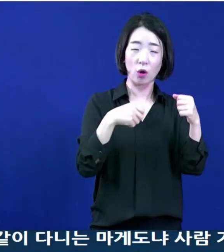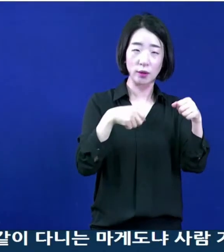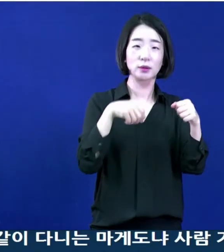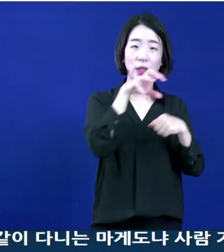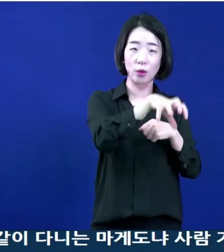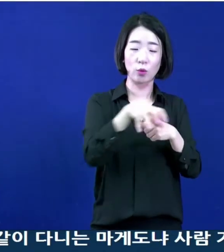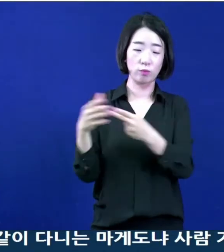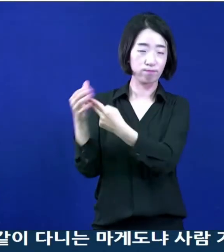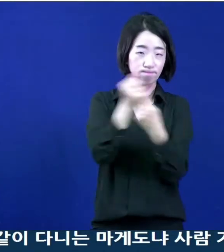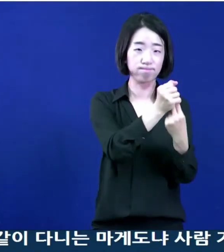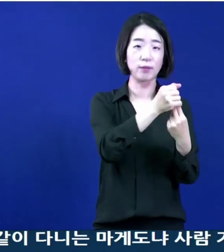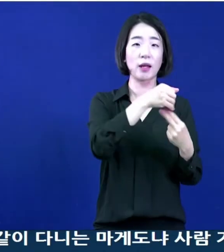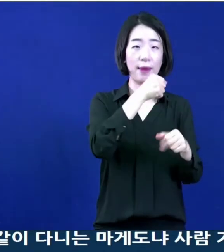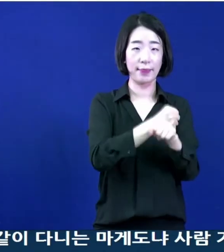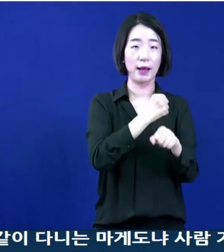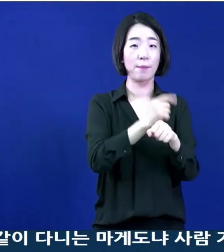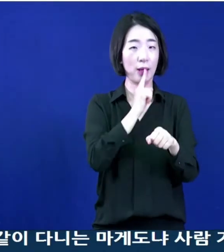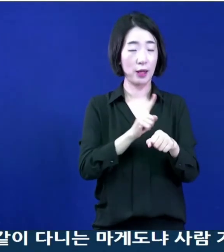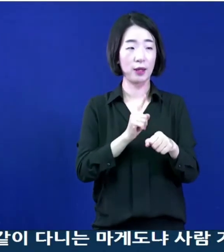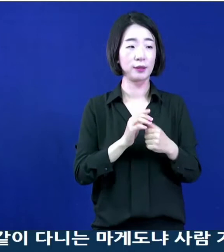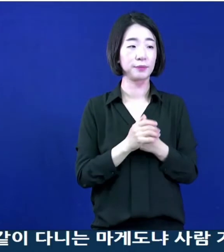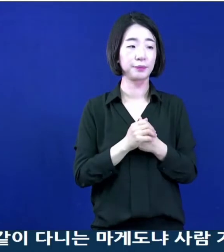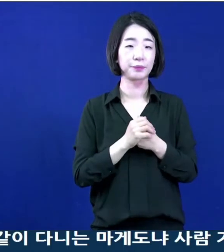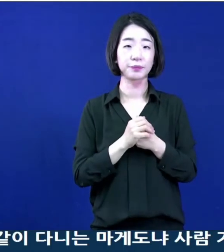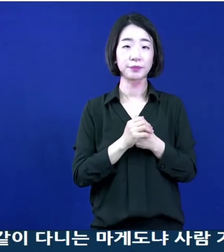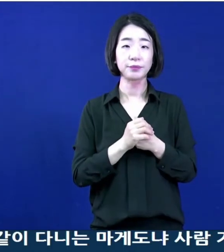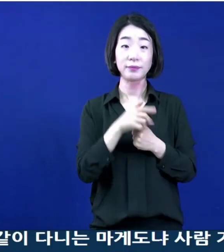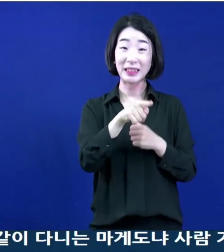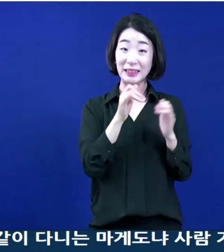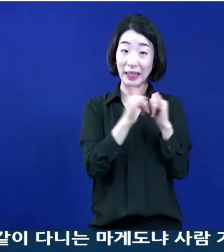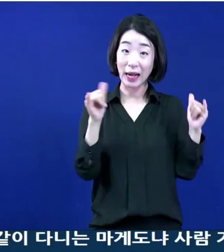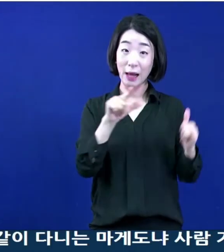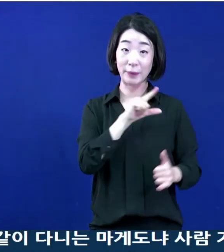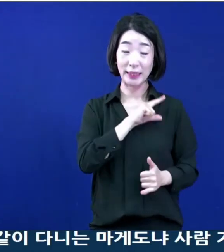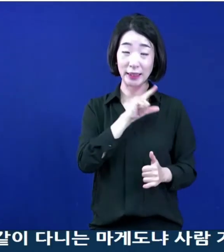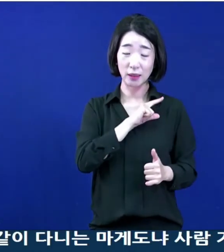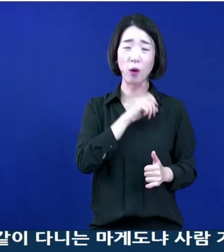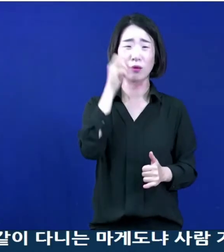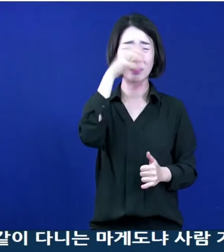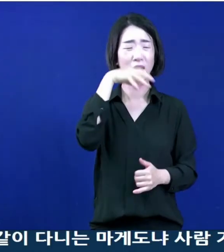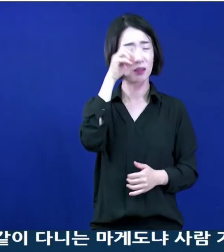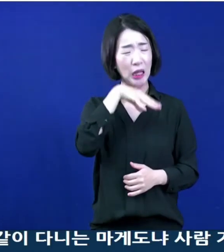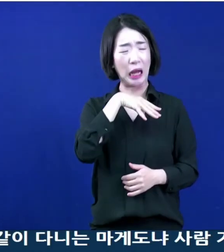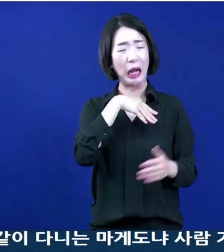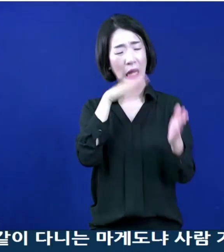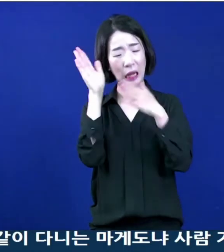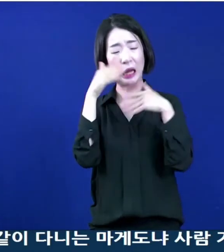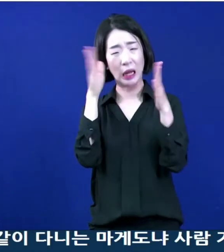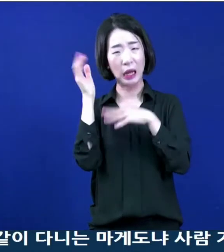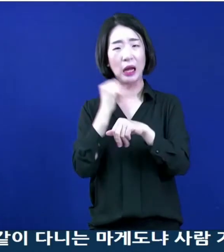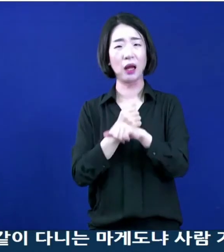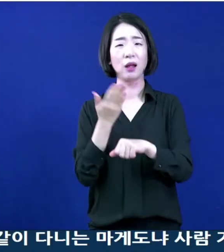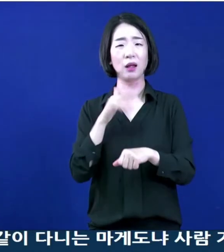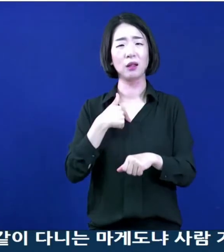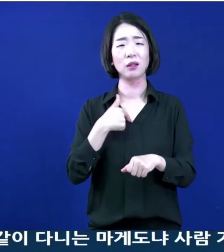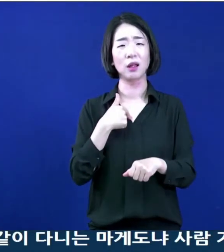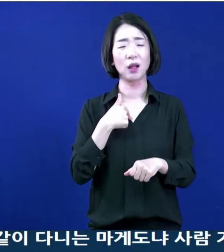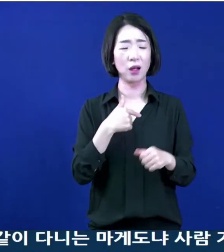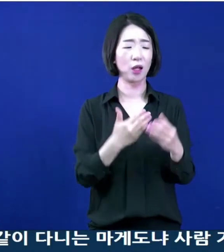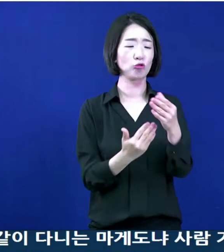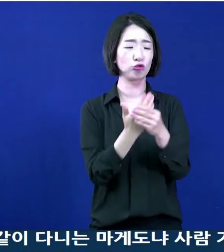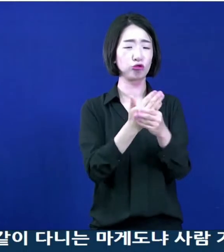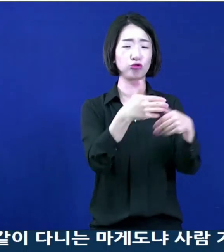나오는데요. 보통 여태까지는 여러분들이 이 사람 이름을 그냥 지나갔을 거예요. 근데 순원 이름도 잘 못 외우는데 뭐